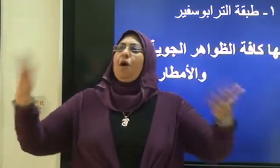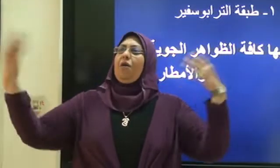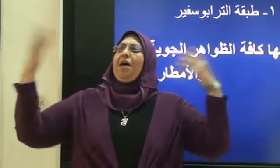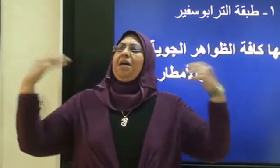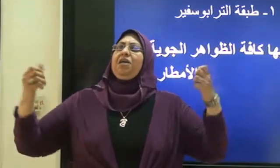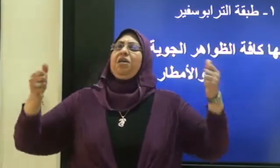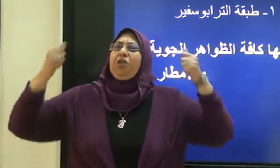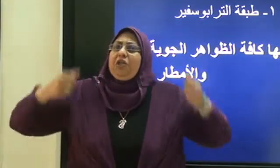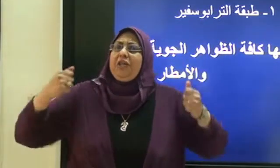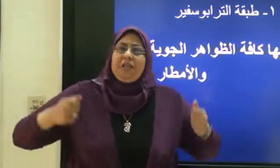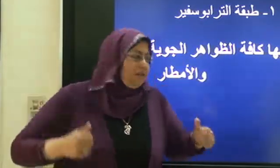وهواء شديد.